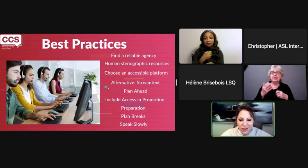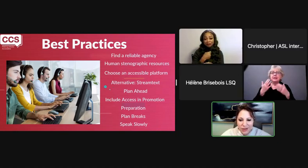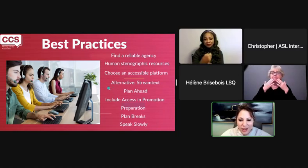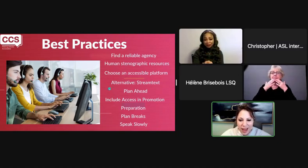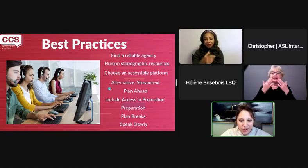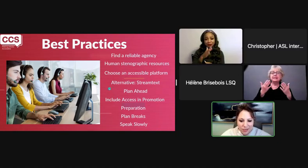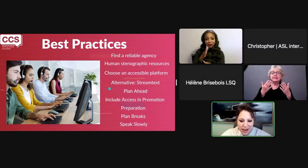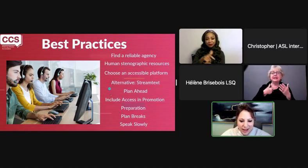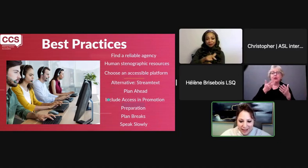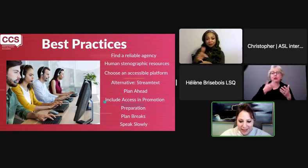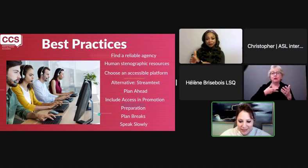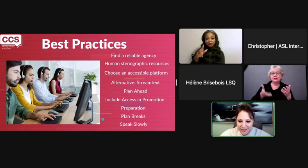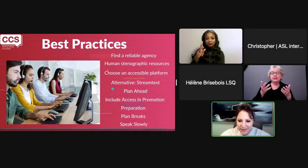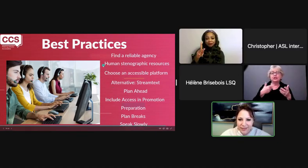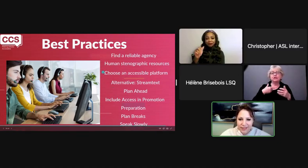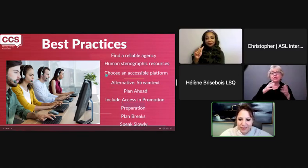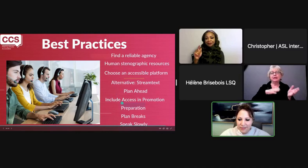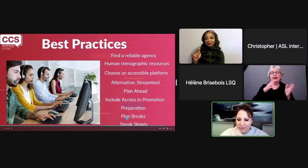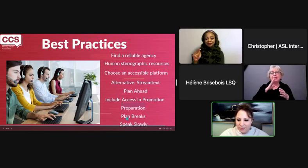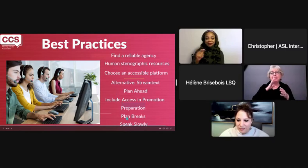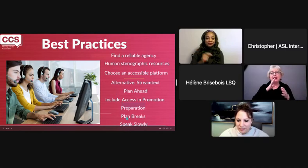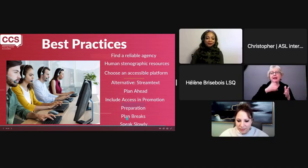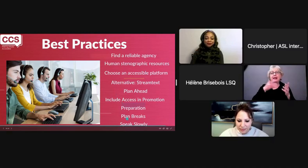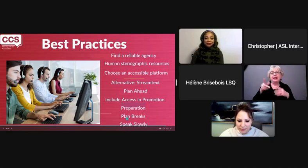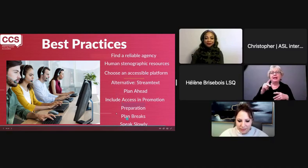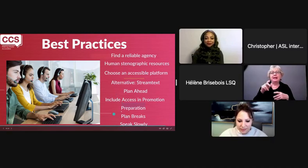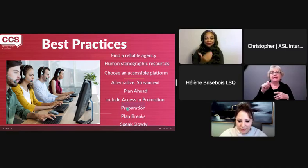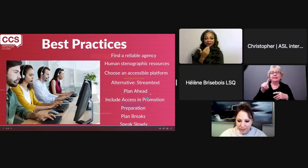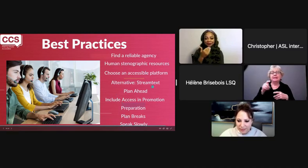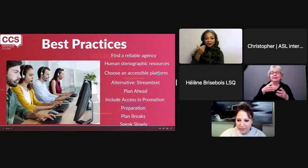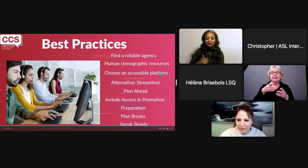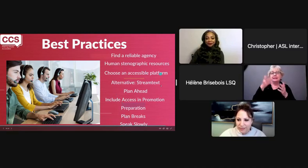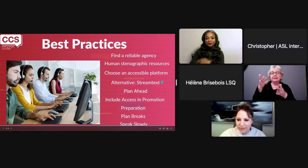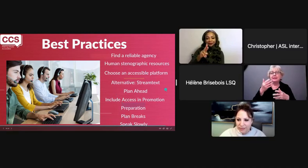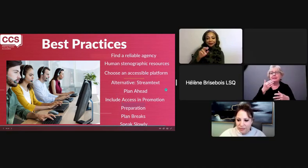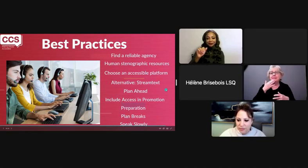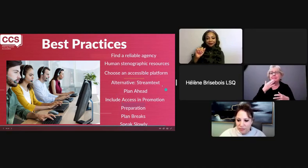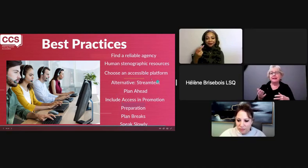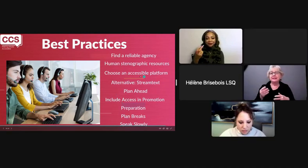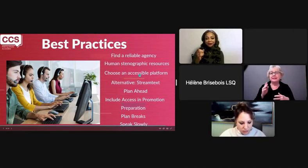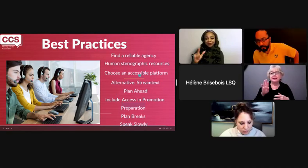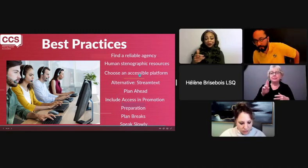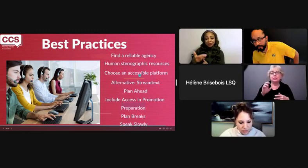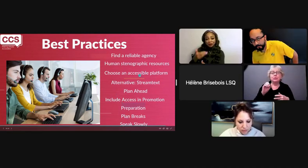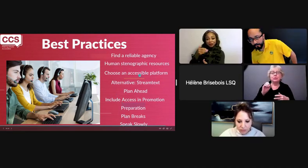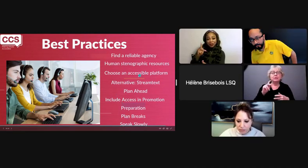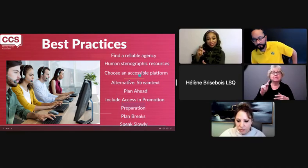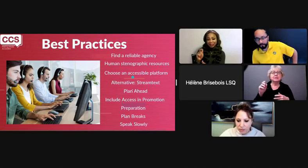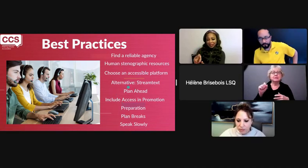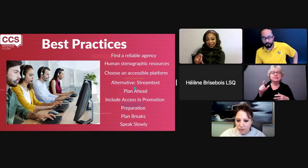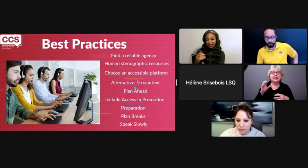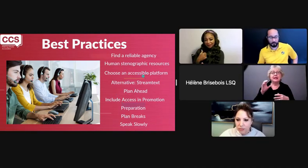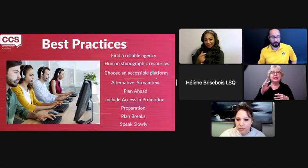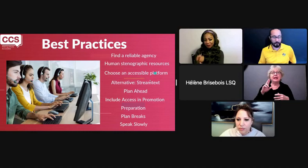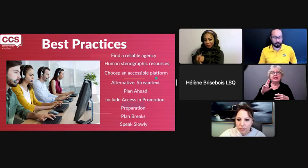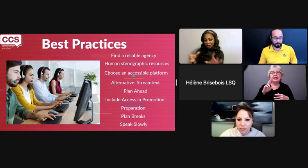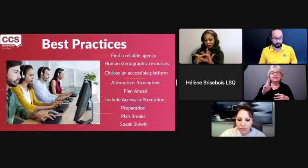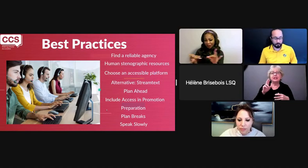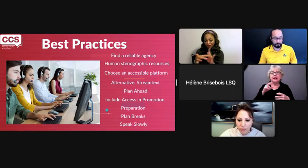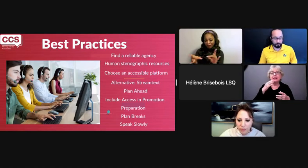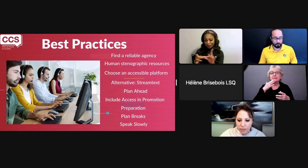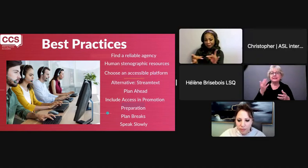accueilli et je vais céder la parole à Kat German. Merci Brooks et Rachel. Avant que Kat commence, nous avons